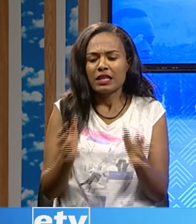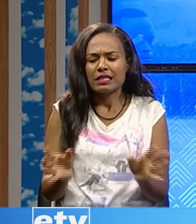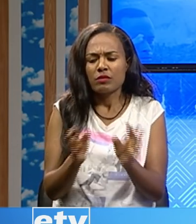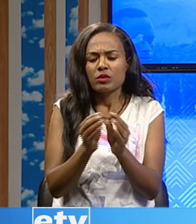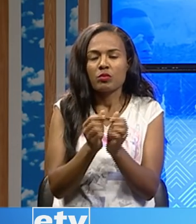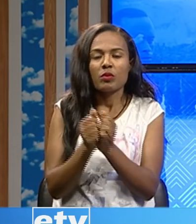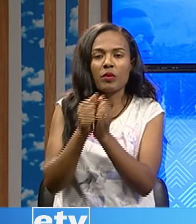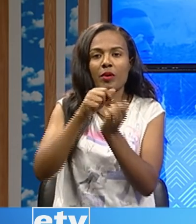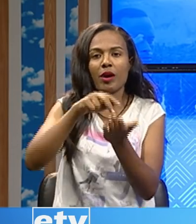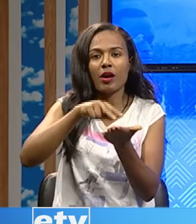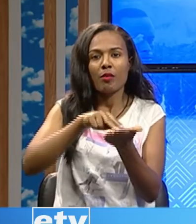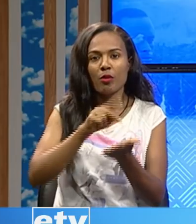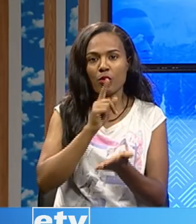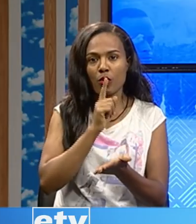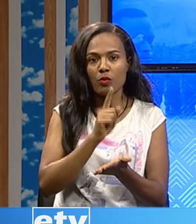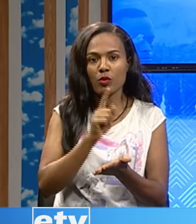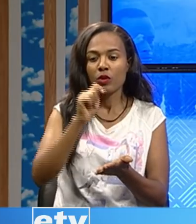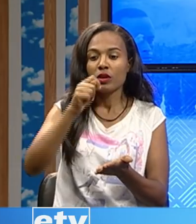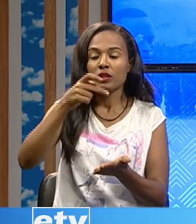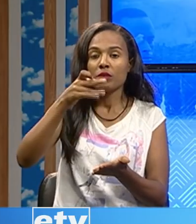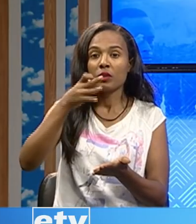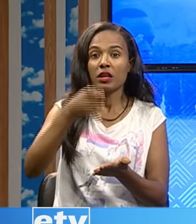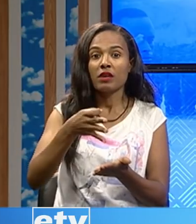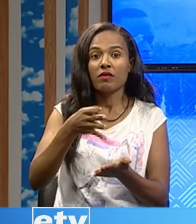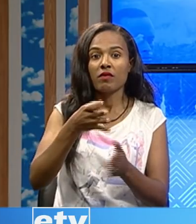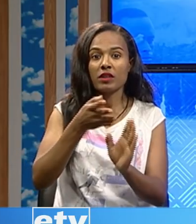ነው። ከቲፒኤልኤፍ አንጻር